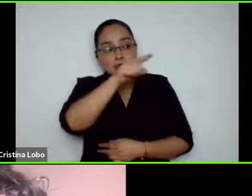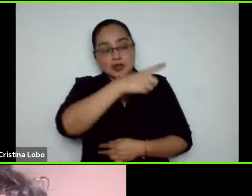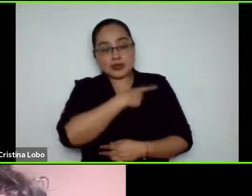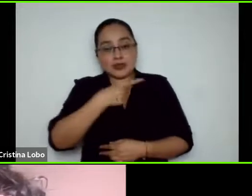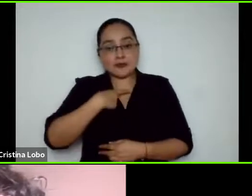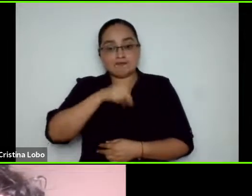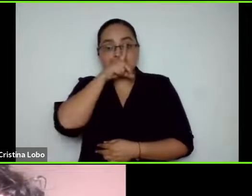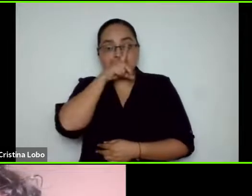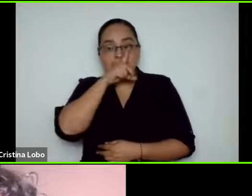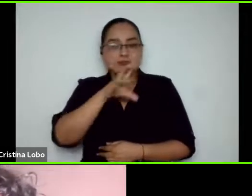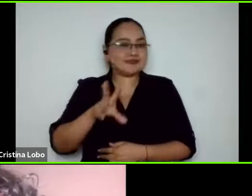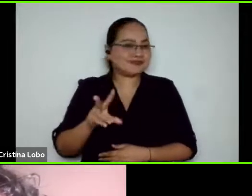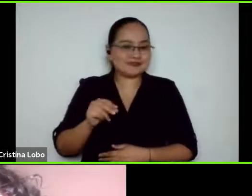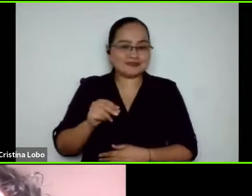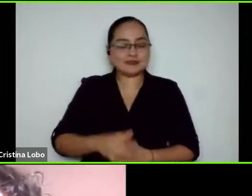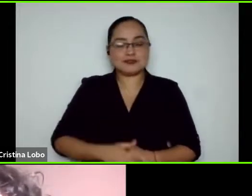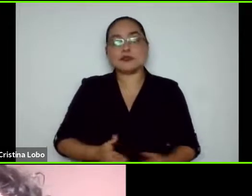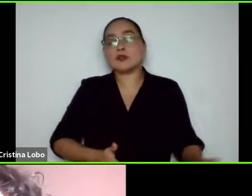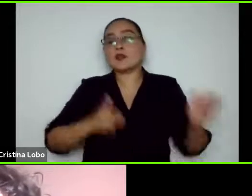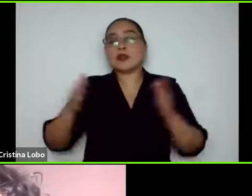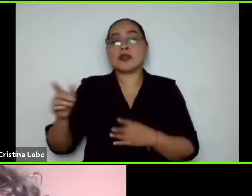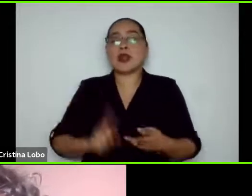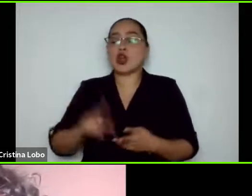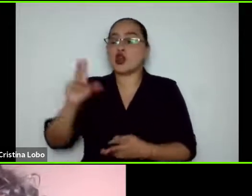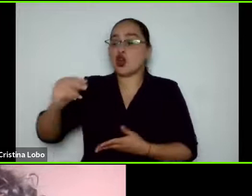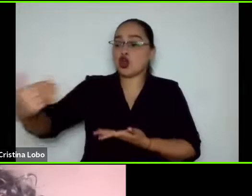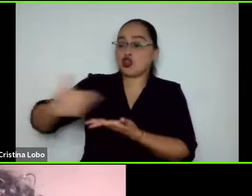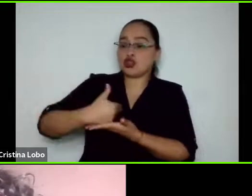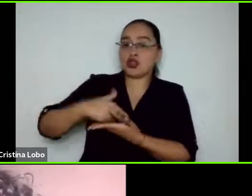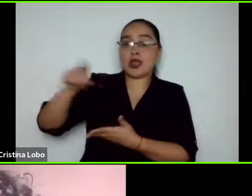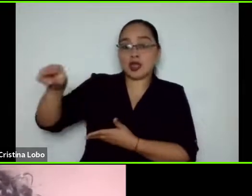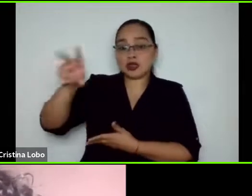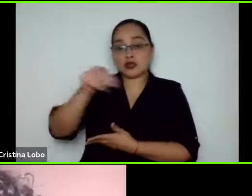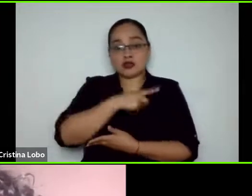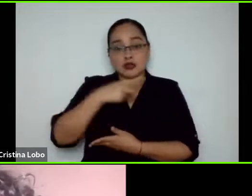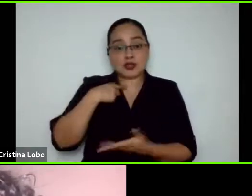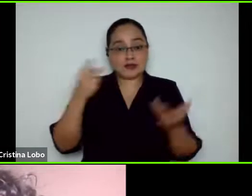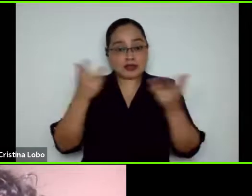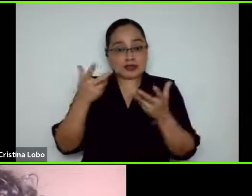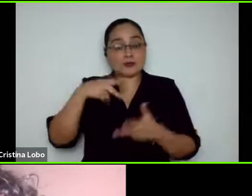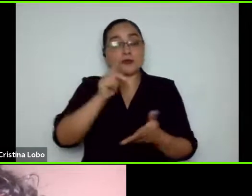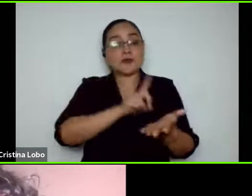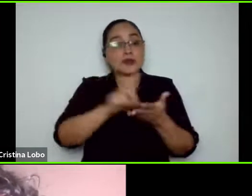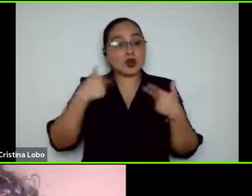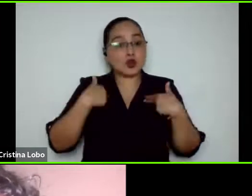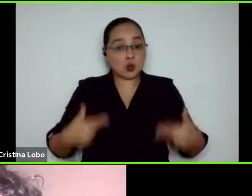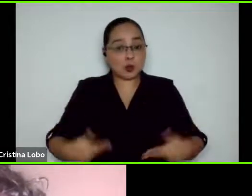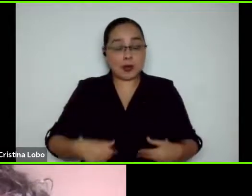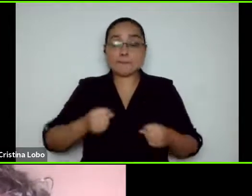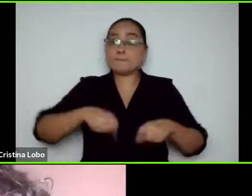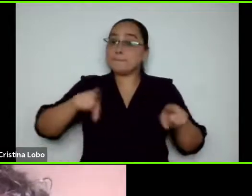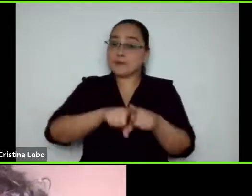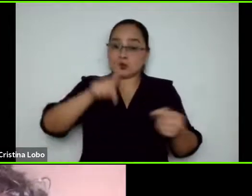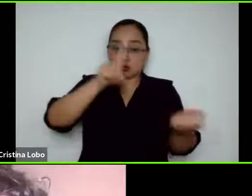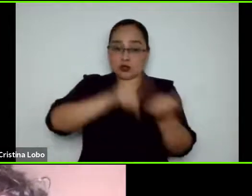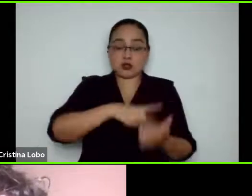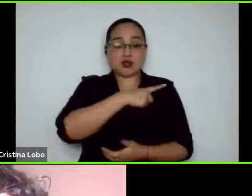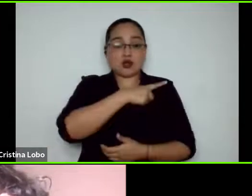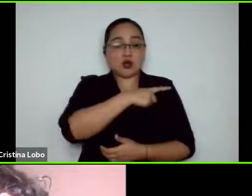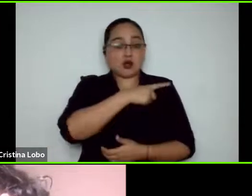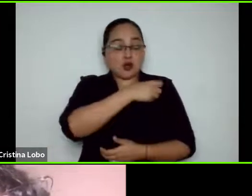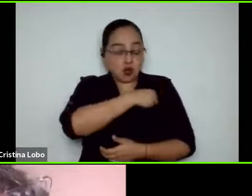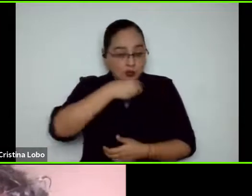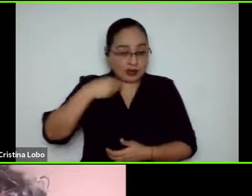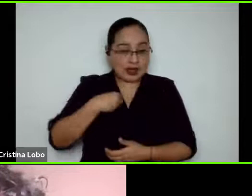también, entonces esas son obligaciones de no interferencia, de no hacer. Pero los derechos humanos también requieren de obligaciones de hacer, de que el